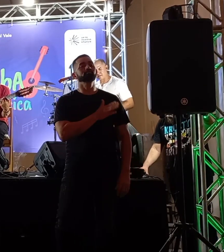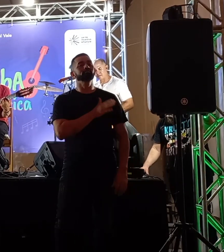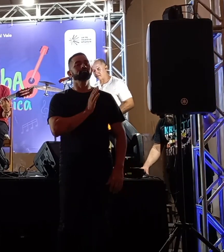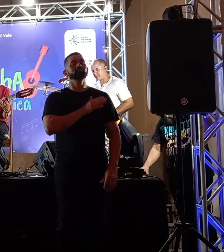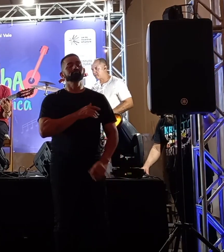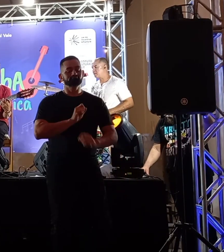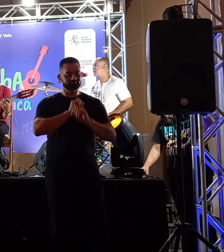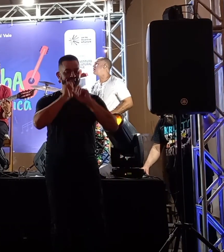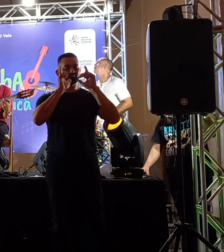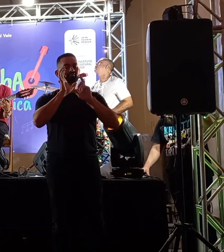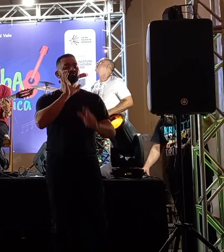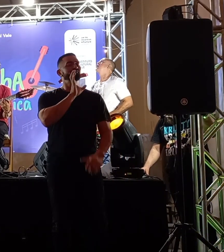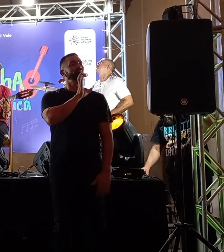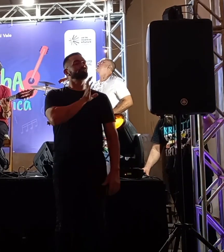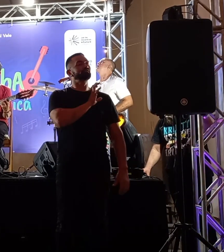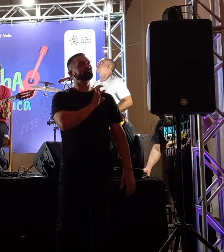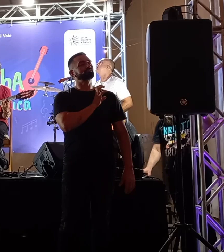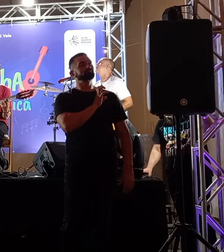Desperta o amor